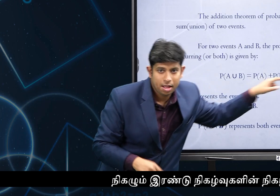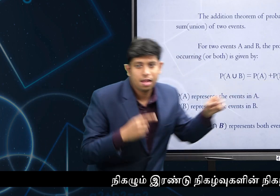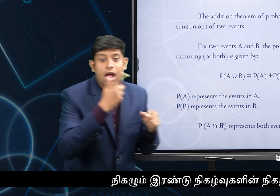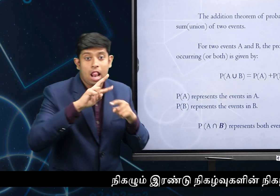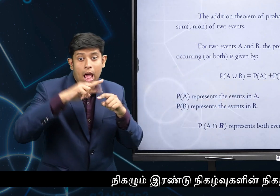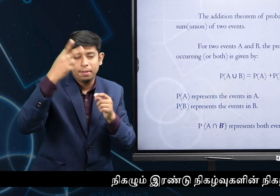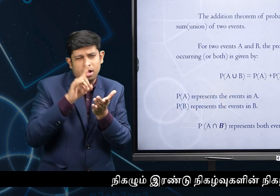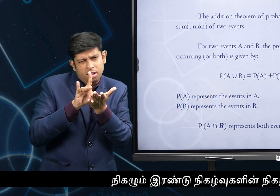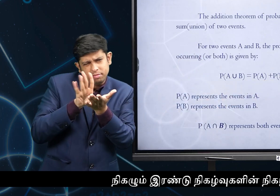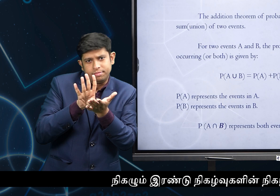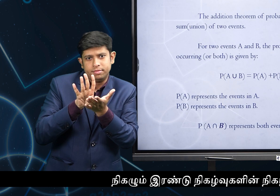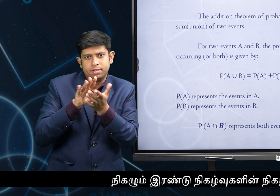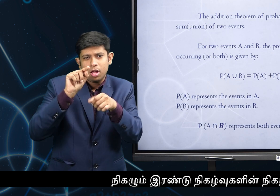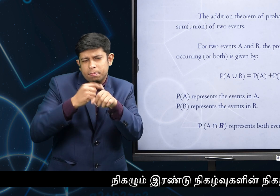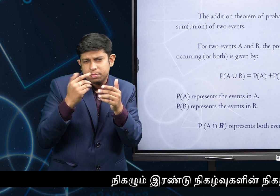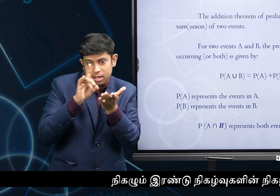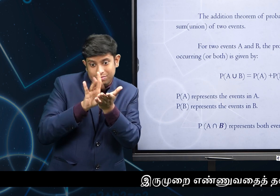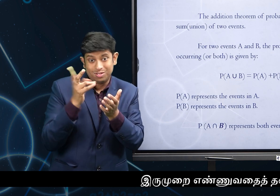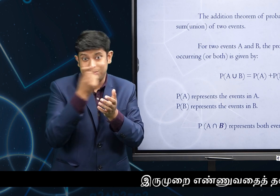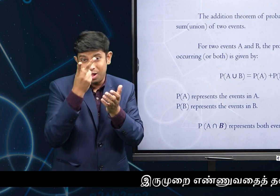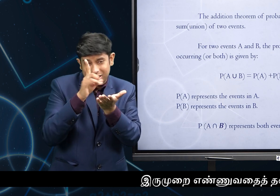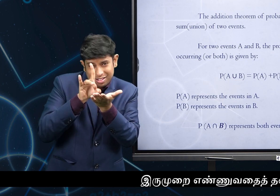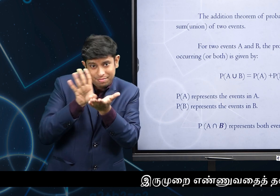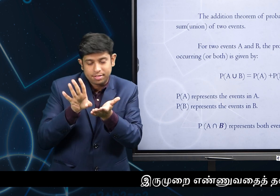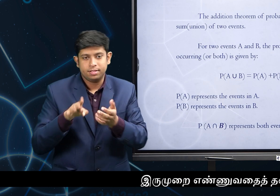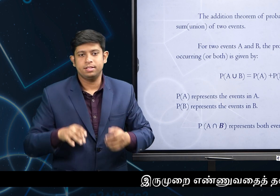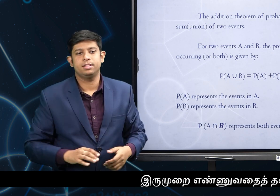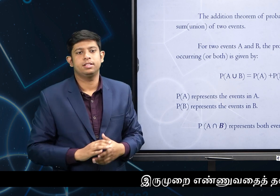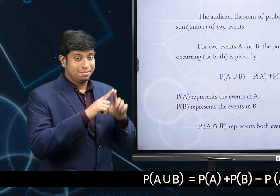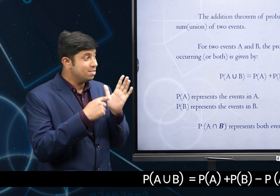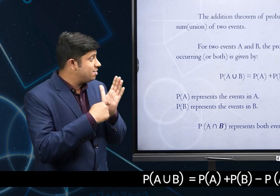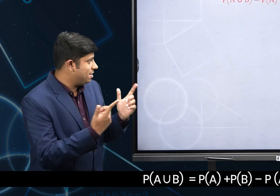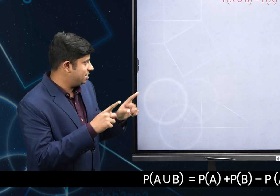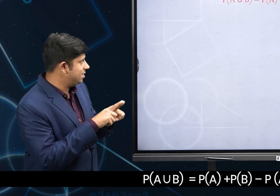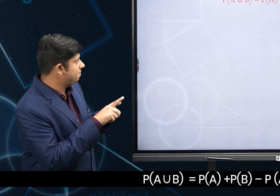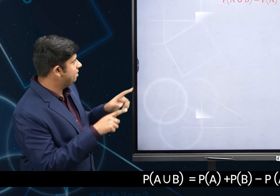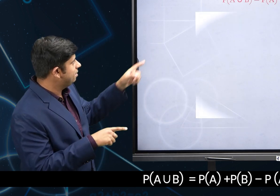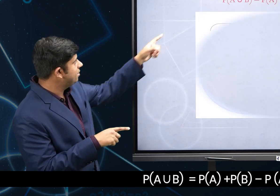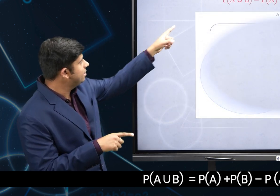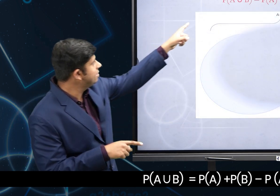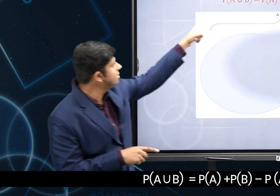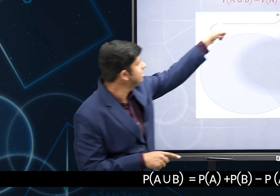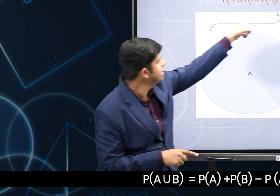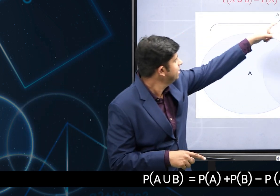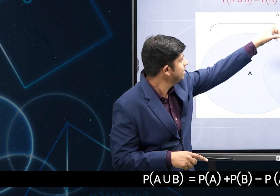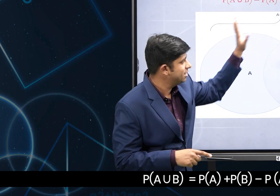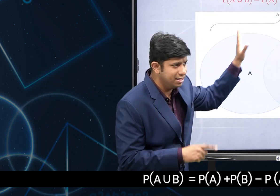நிகழும் இரண்டு நிகழ்வுகளின் நிகழ்தகவையும் இருமுறை எண்ணுவதை தவிர்க்க P அடைப்புக்குறி A